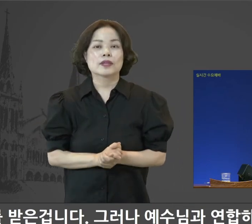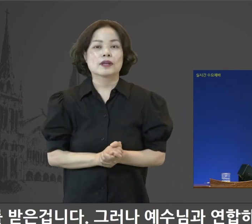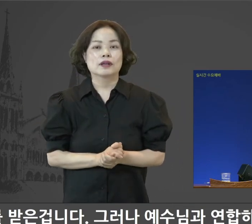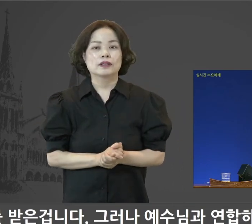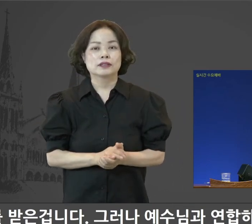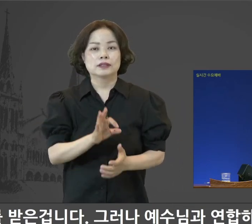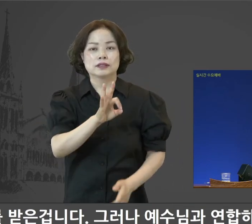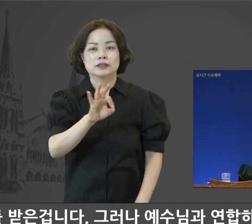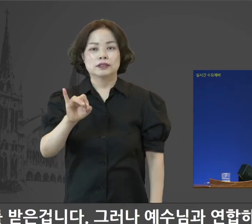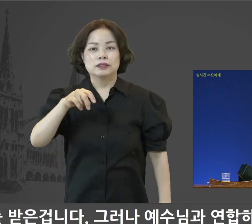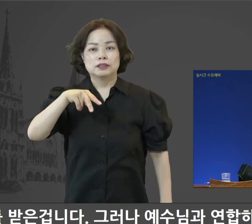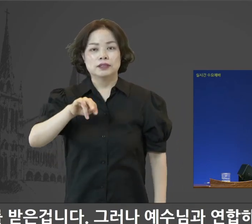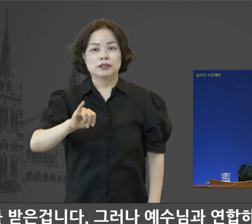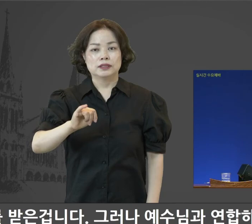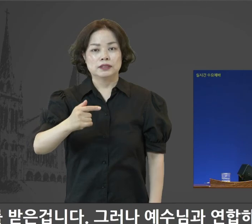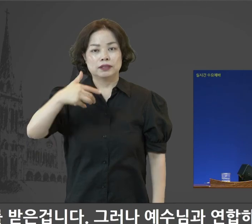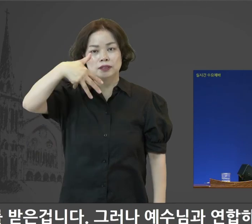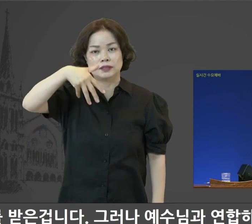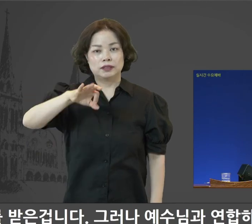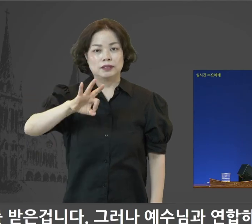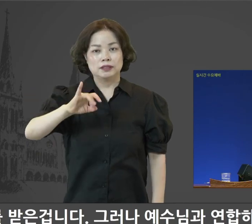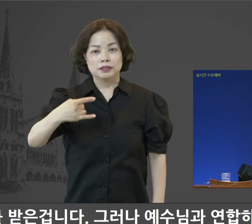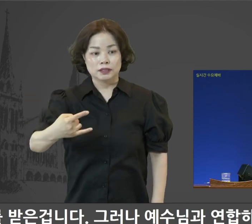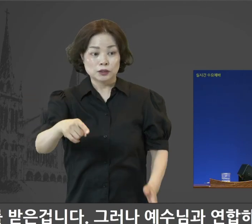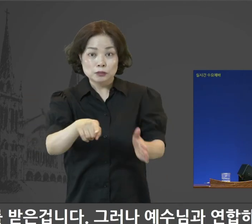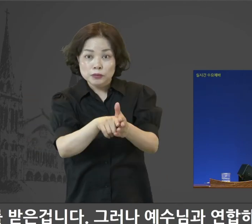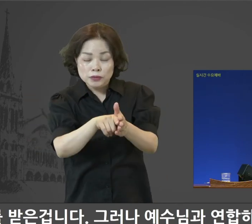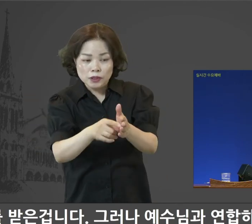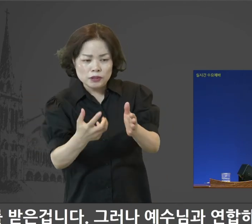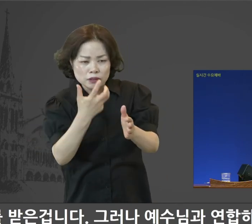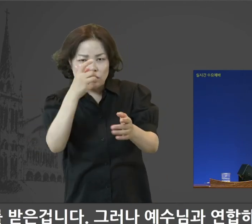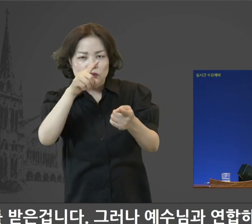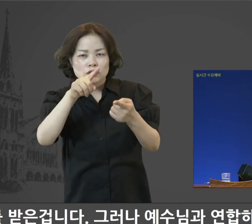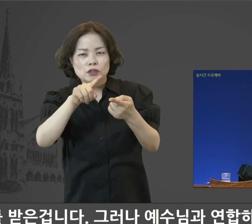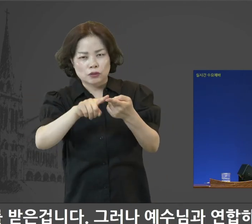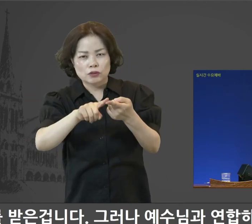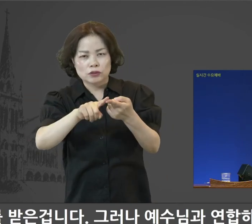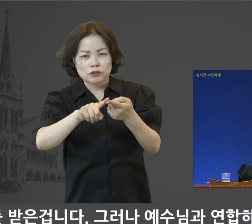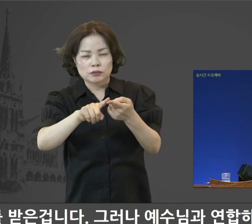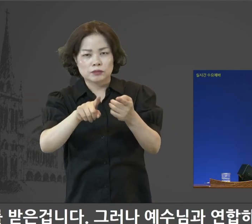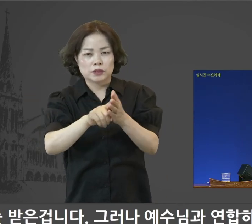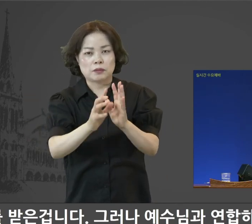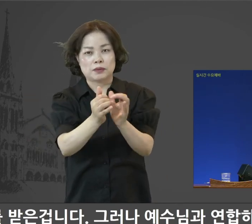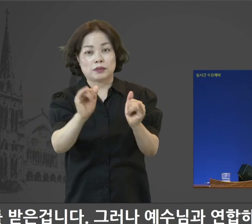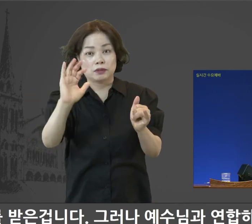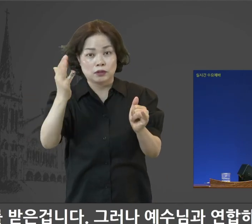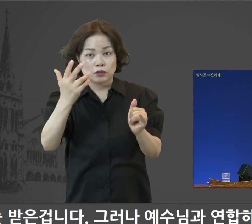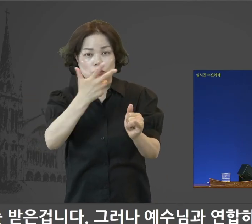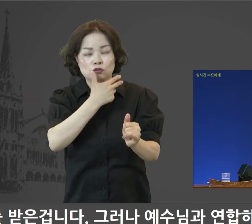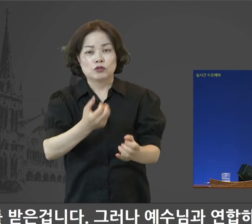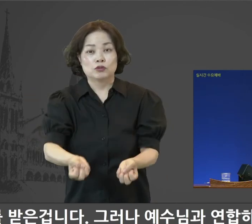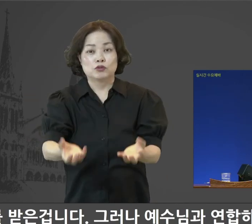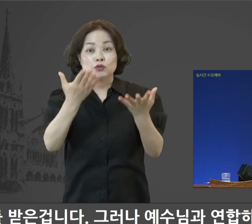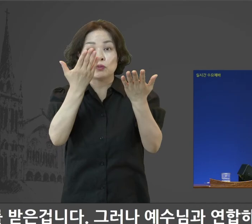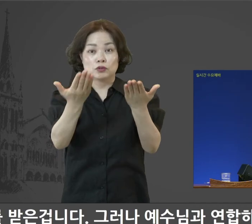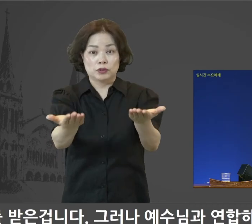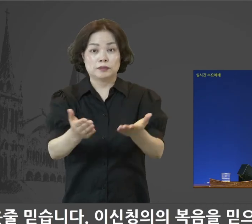이 이신칭의 복음을 믿으시고 성령을 따라 행하는 믿음의 백성들 되시기를 주님의 이름으로